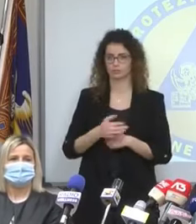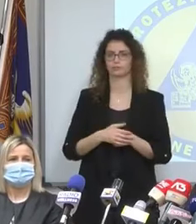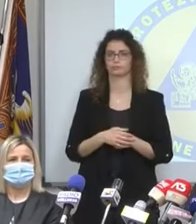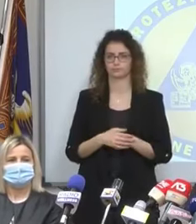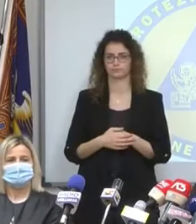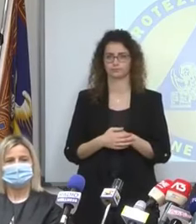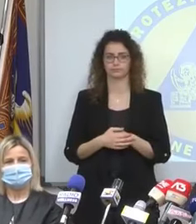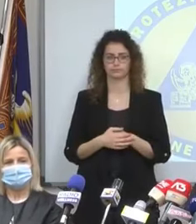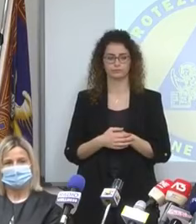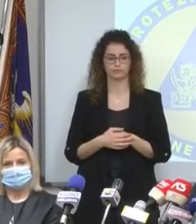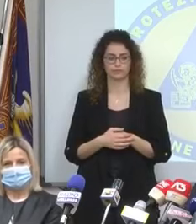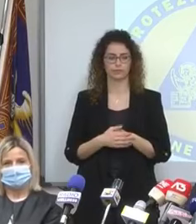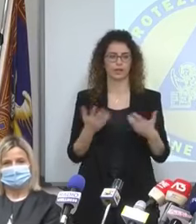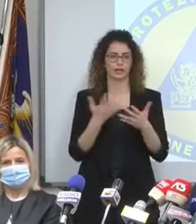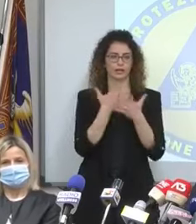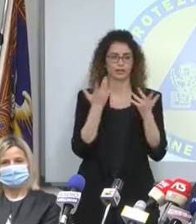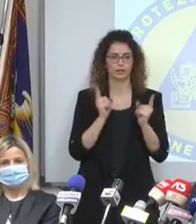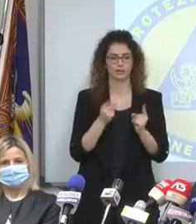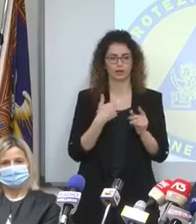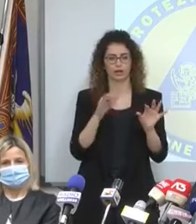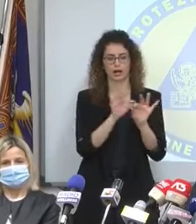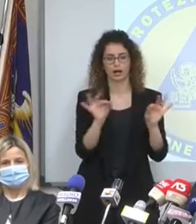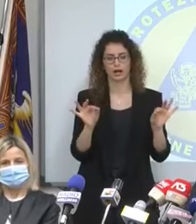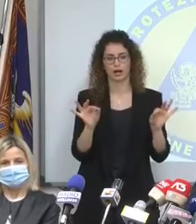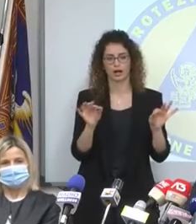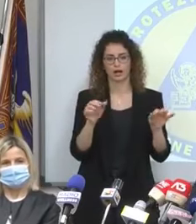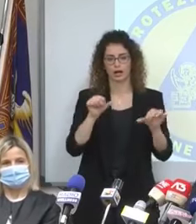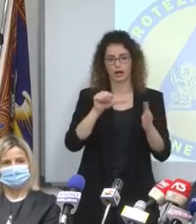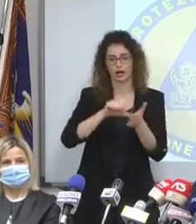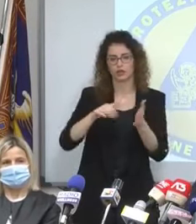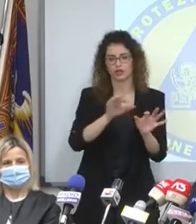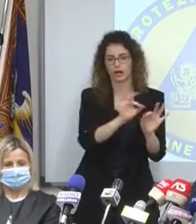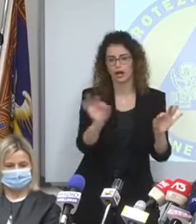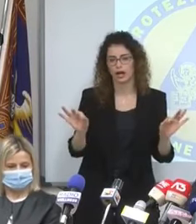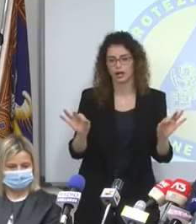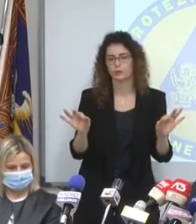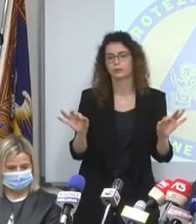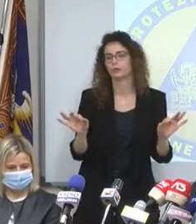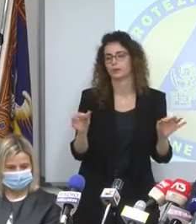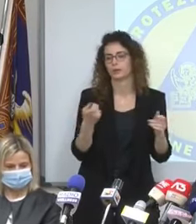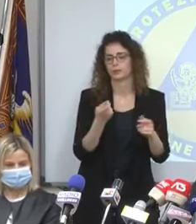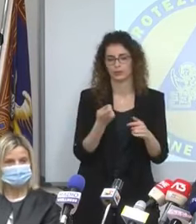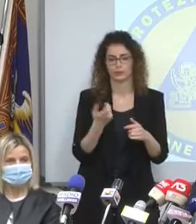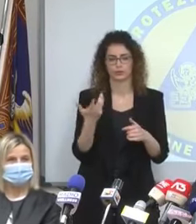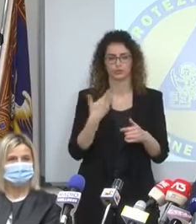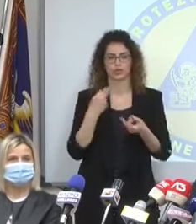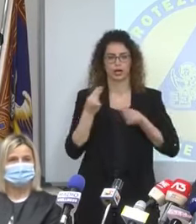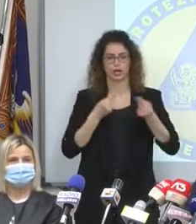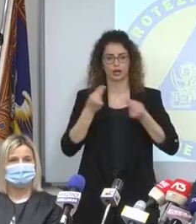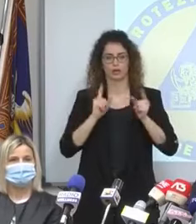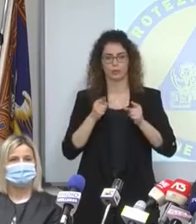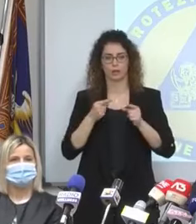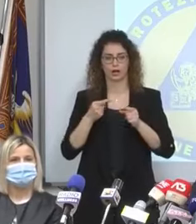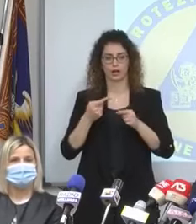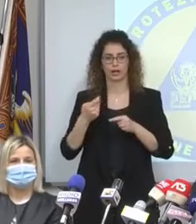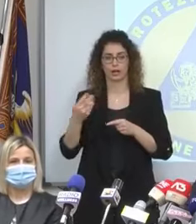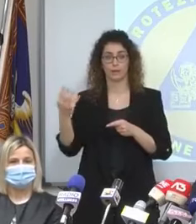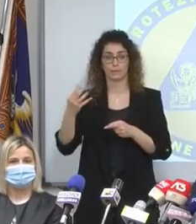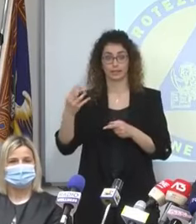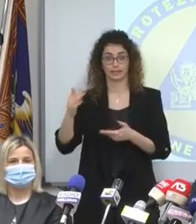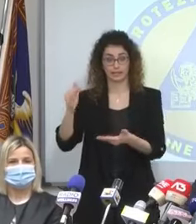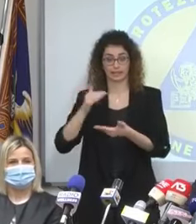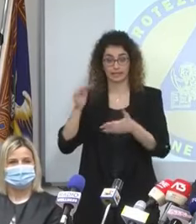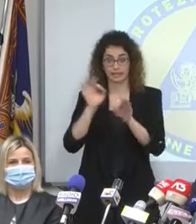vaccini? Ovviamente in alcuni posti a scartamento ridotto, perché siamo, cioè noi abbiamo il calcolo che a martedì se non arrivano vaccini